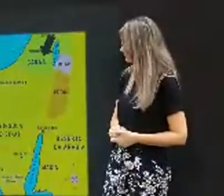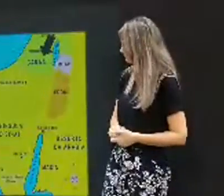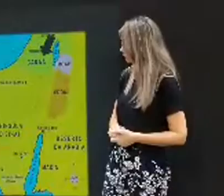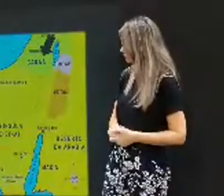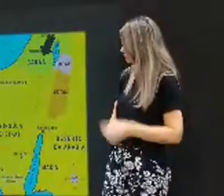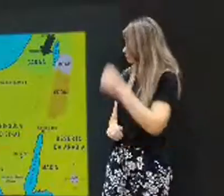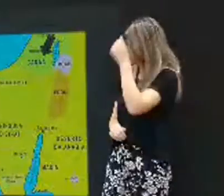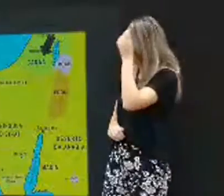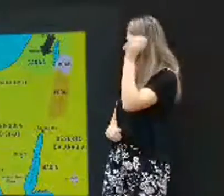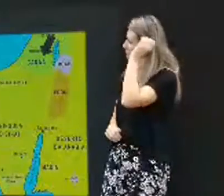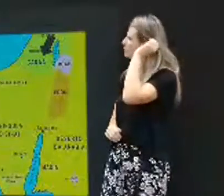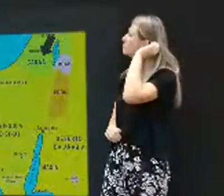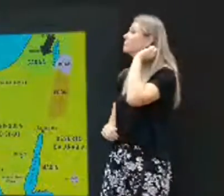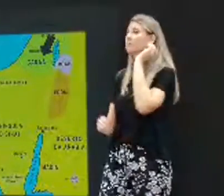cuidado.